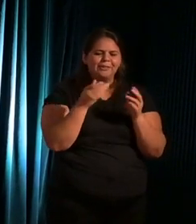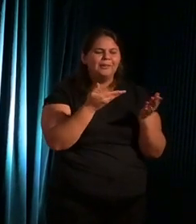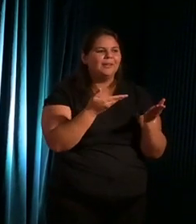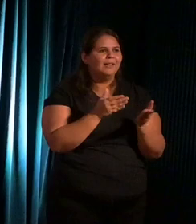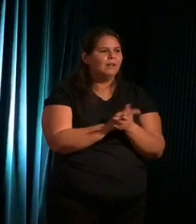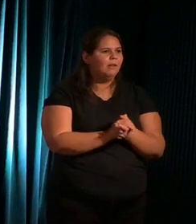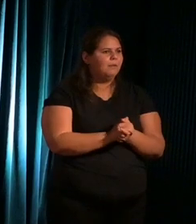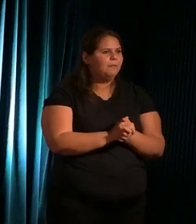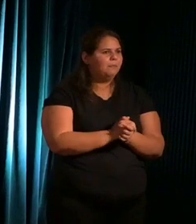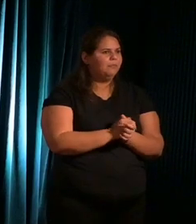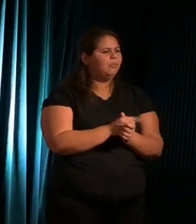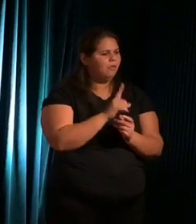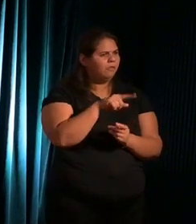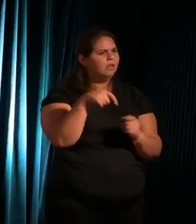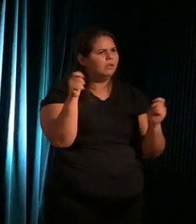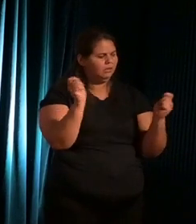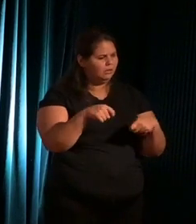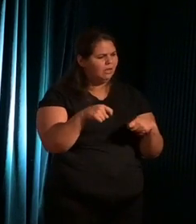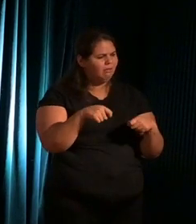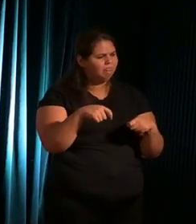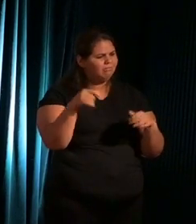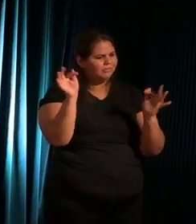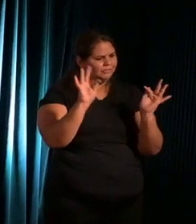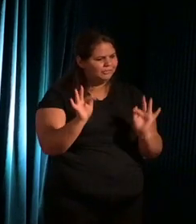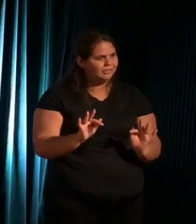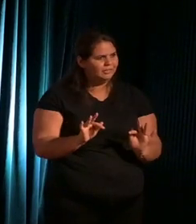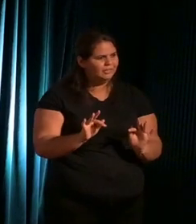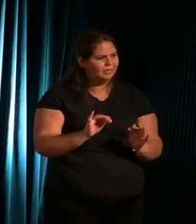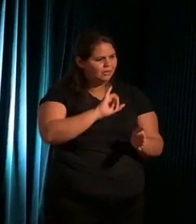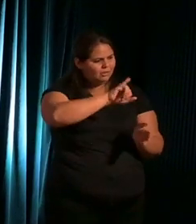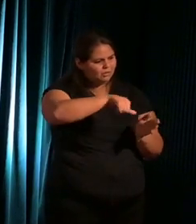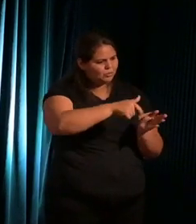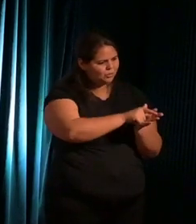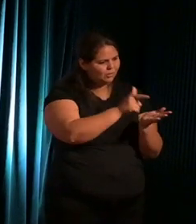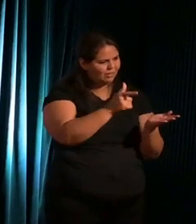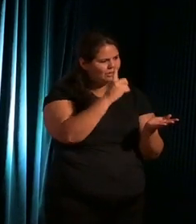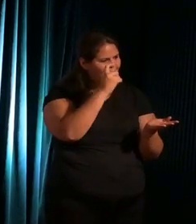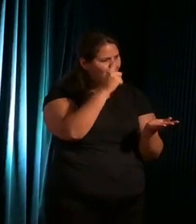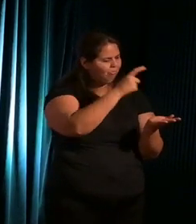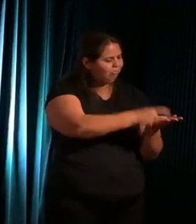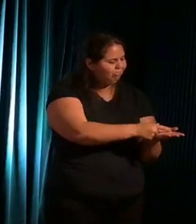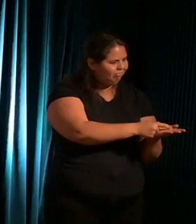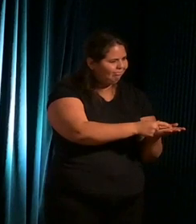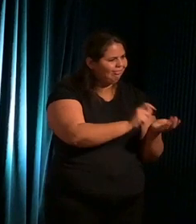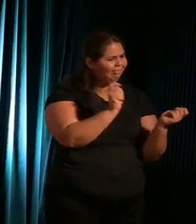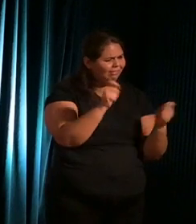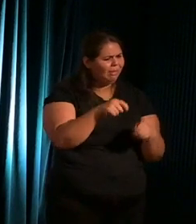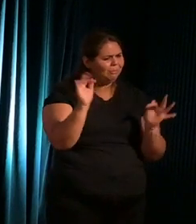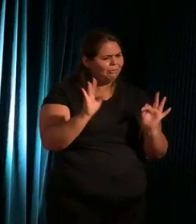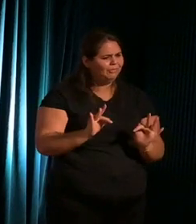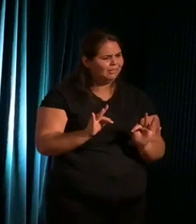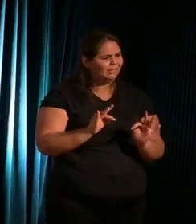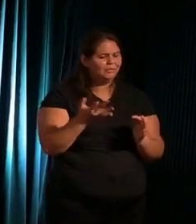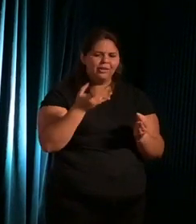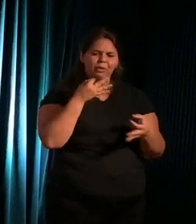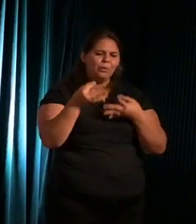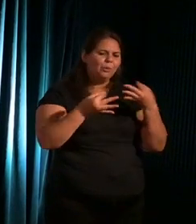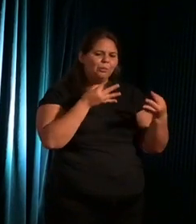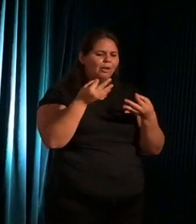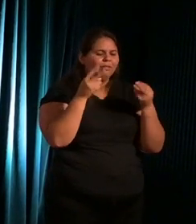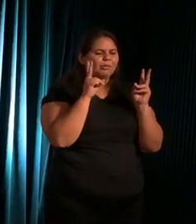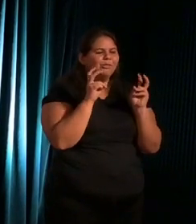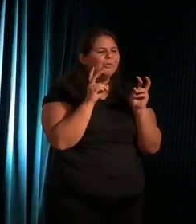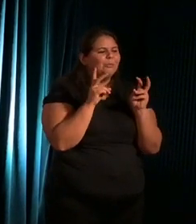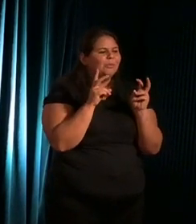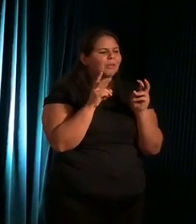ela, que você fala que é possível ser feliz no fotojornalismo. E eu queria que você comentasse um pouquinho